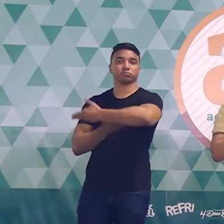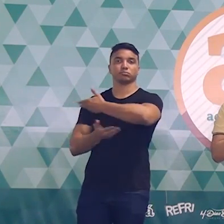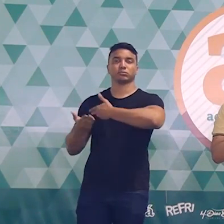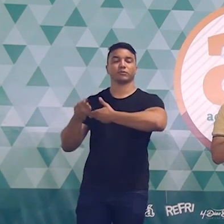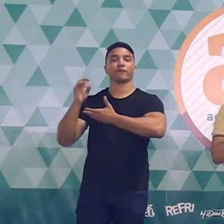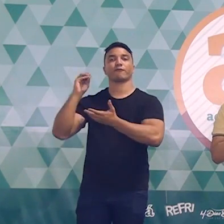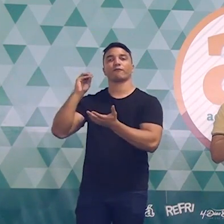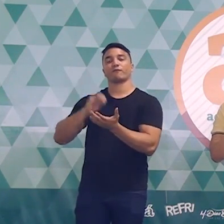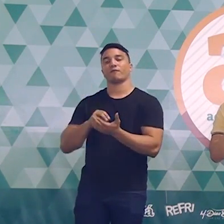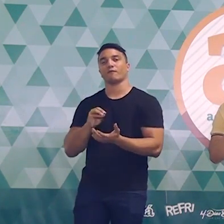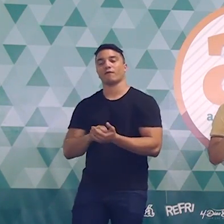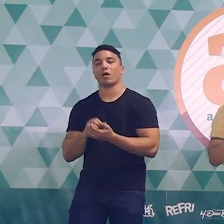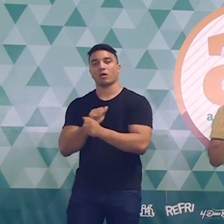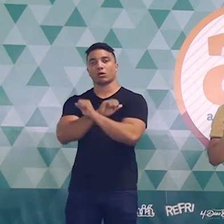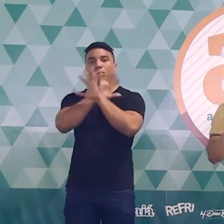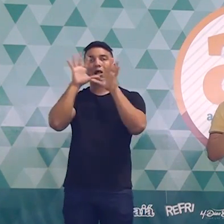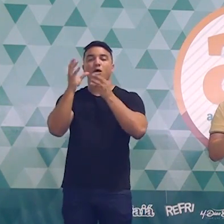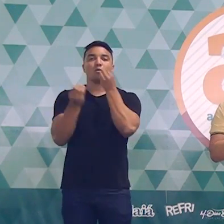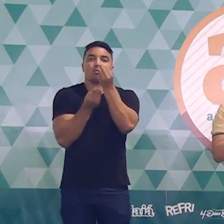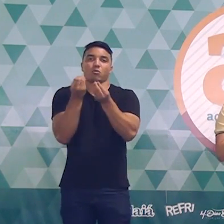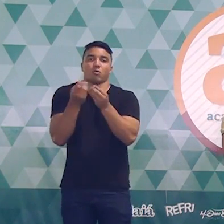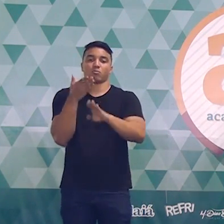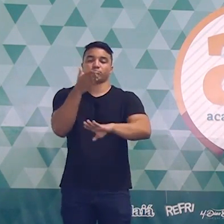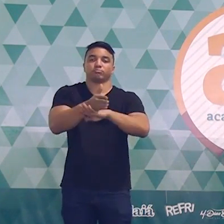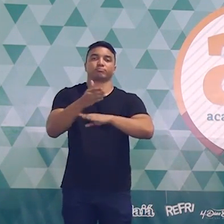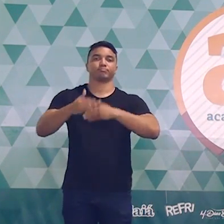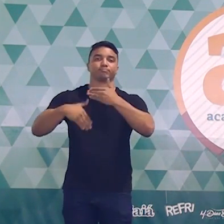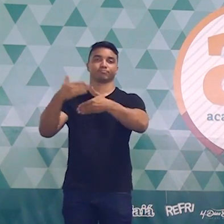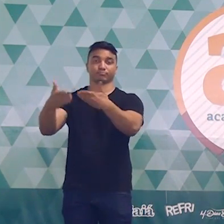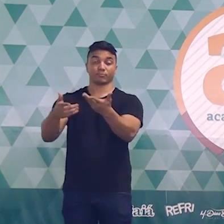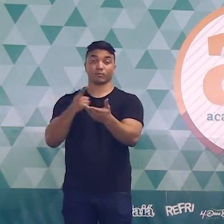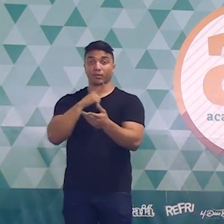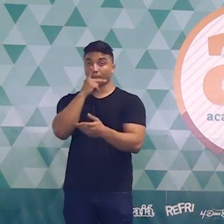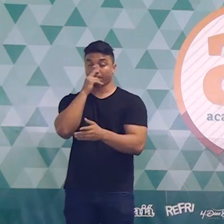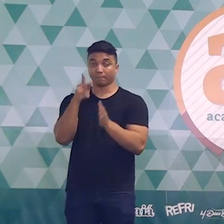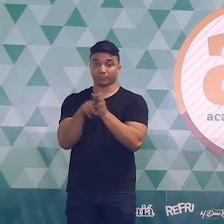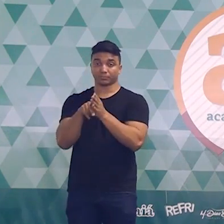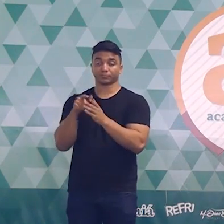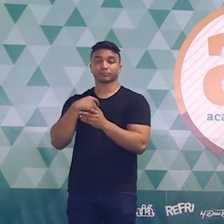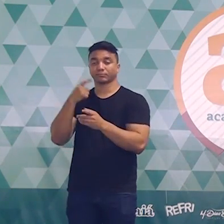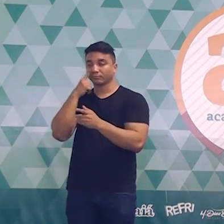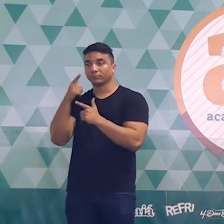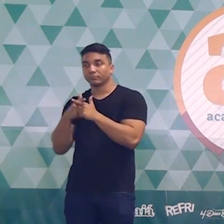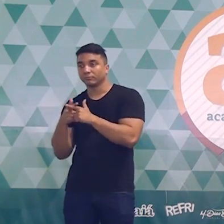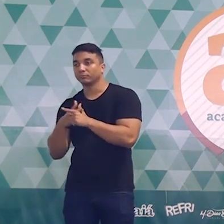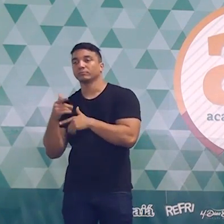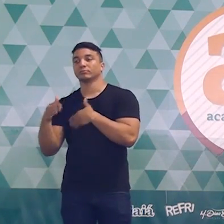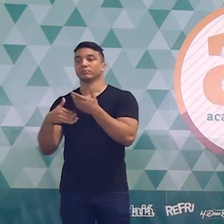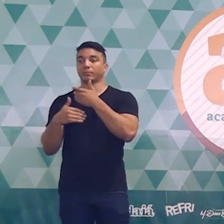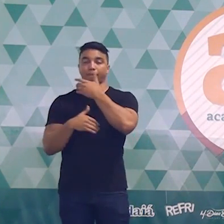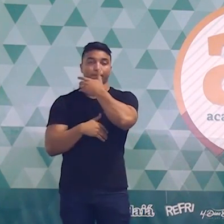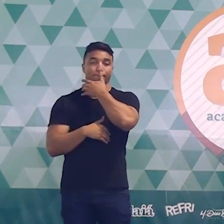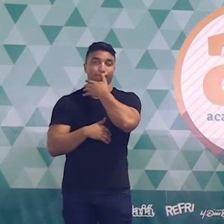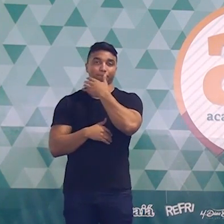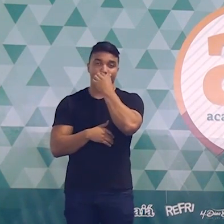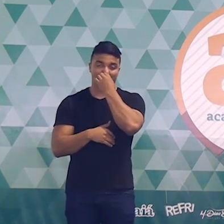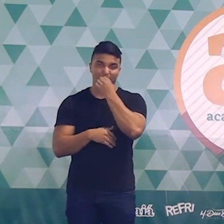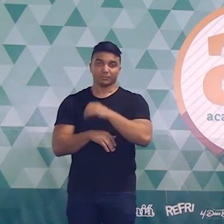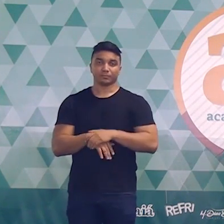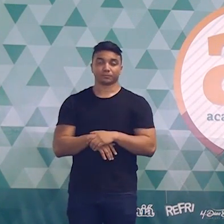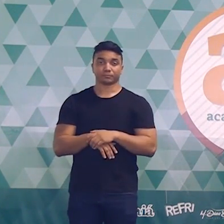Falta esclarecimento sobre como proceder. Então, tema de saúde pública é que nem qualquer outro tema. A gente vai englobar numa